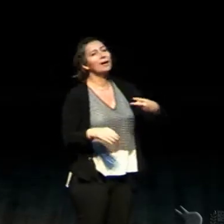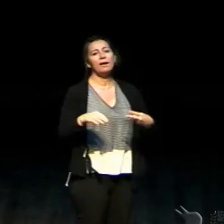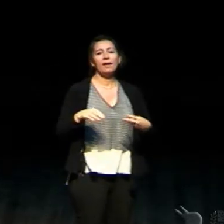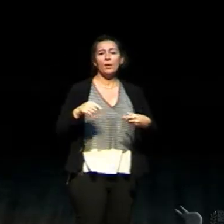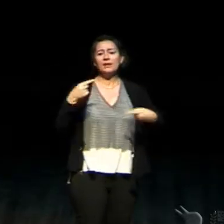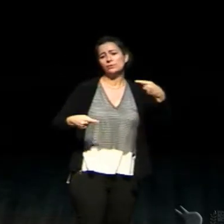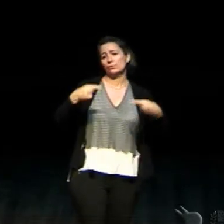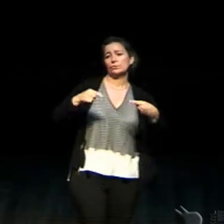afetiva,